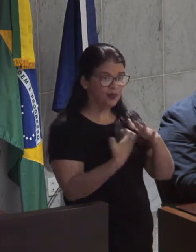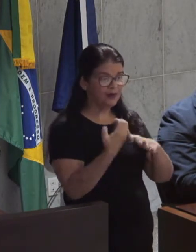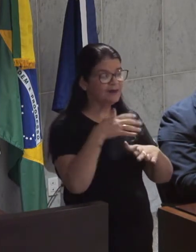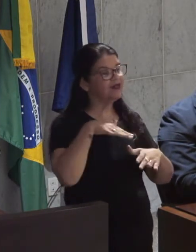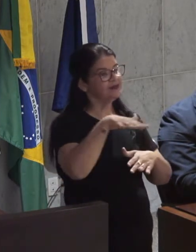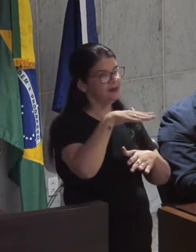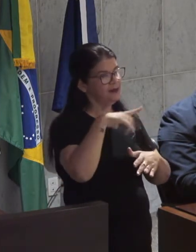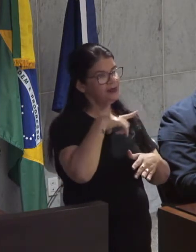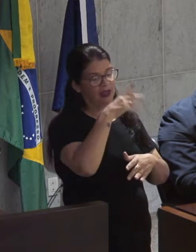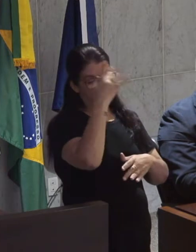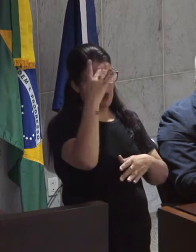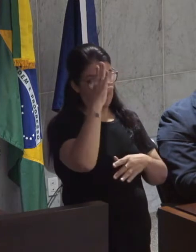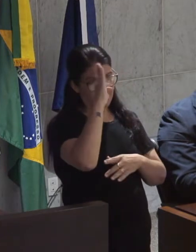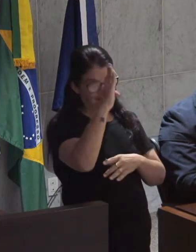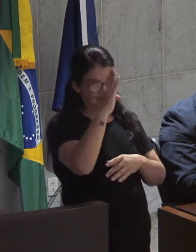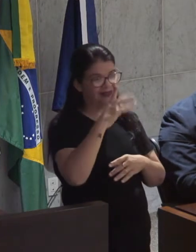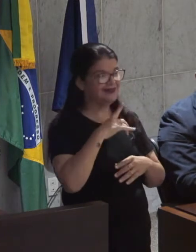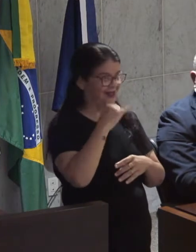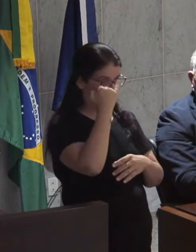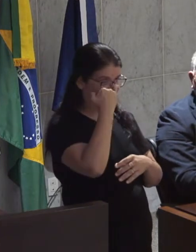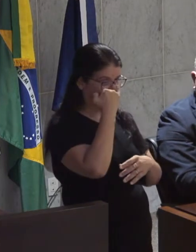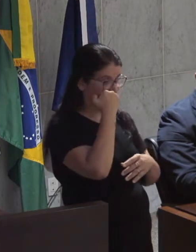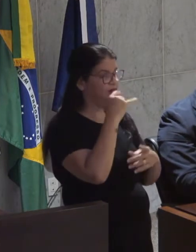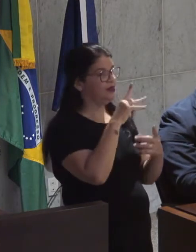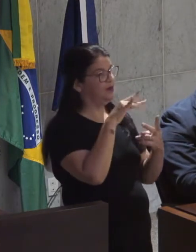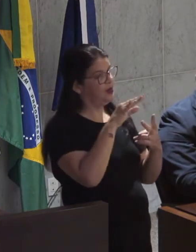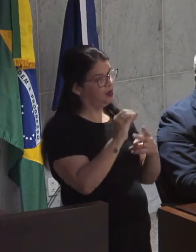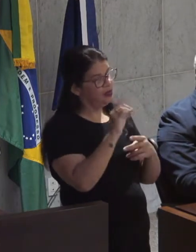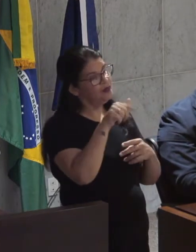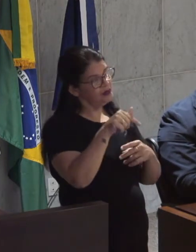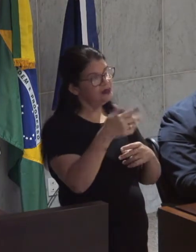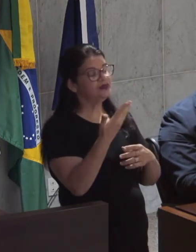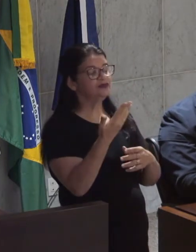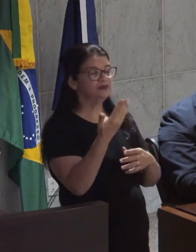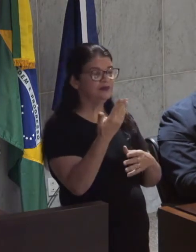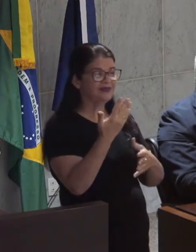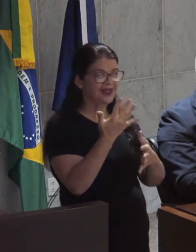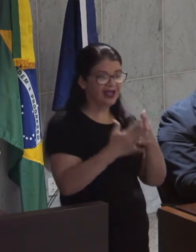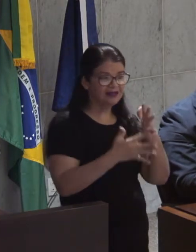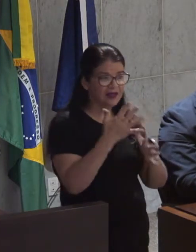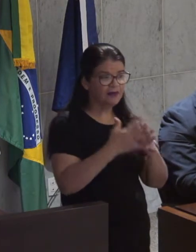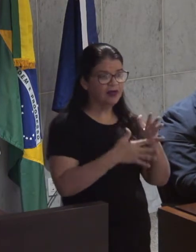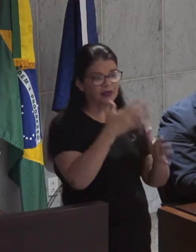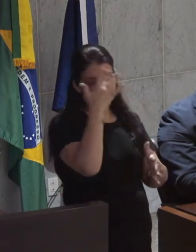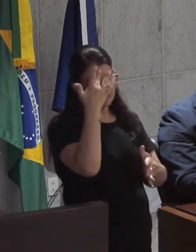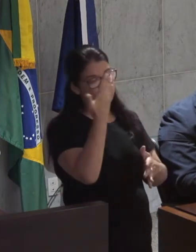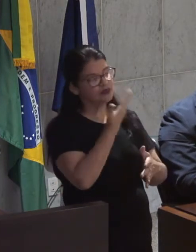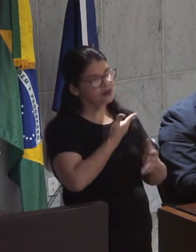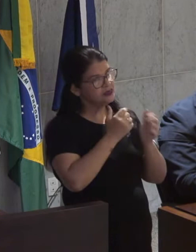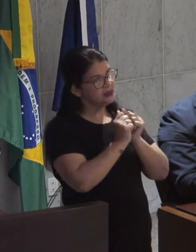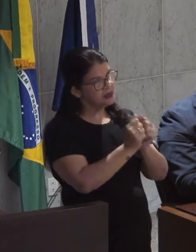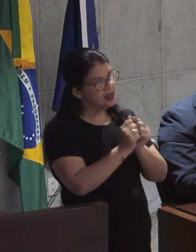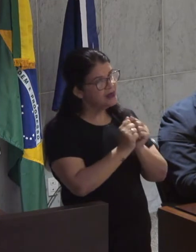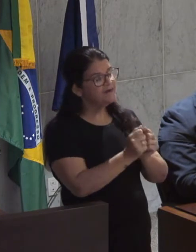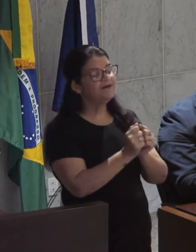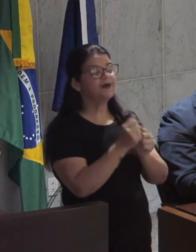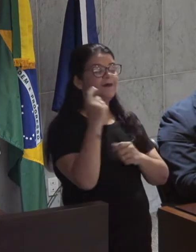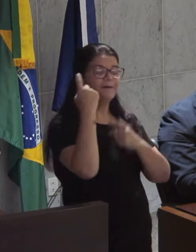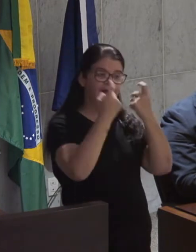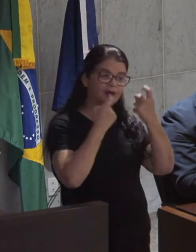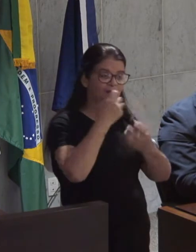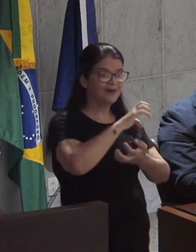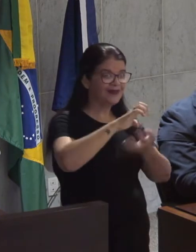tem um militar, né, Isaltino? Né, Paulinho? Isso impede, os companheiros ficam preocupados em fazer uma greve. Então, essa é